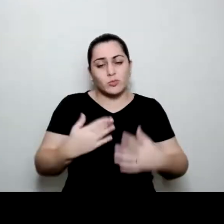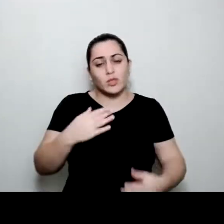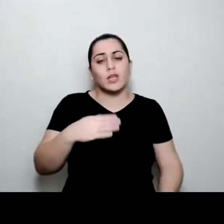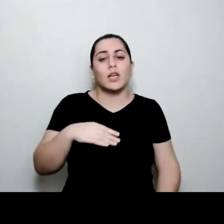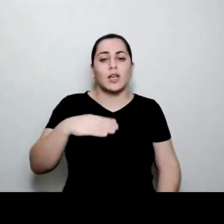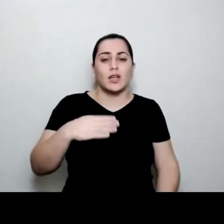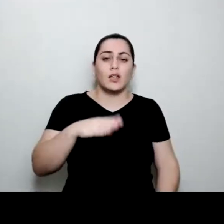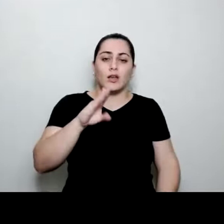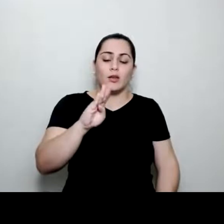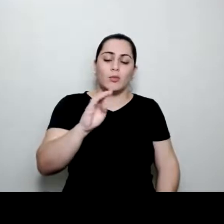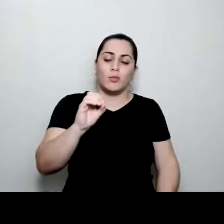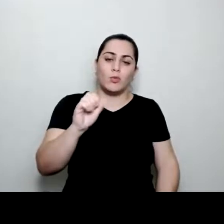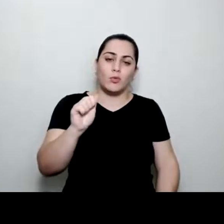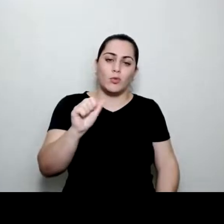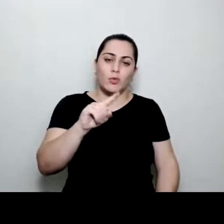de você produzir,